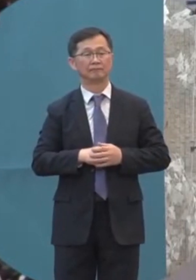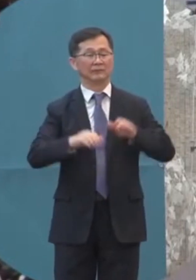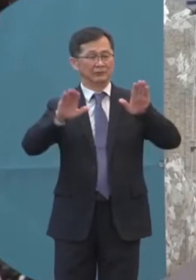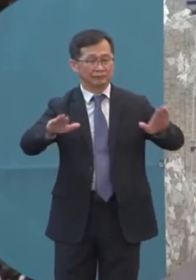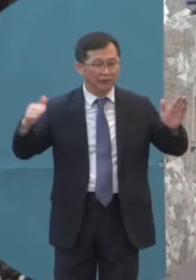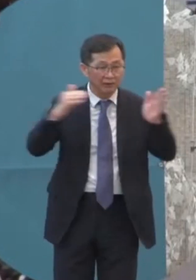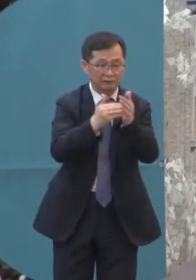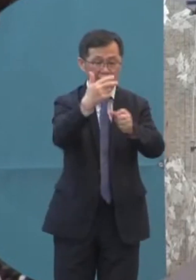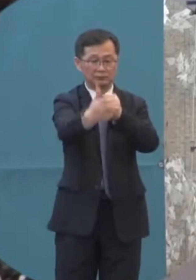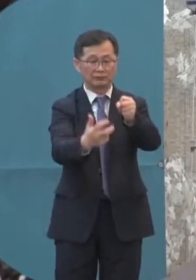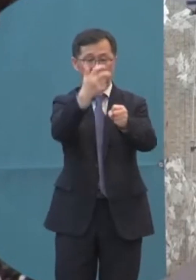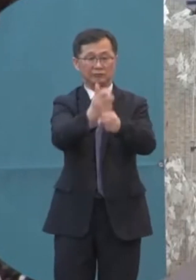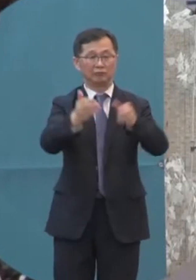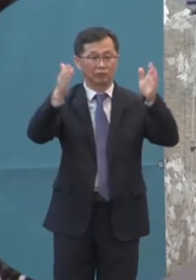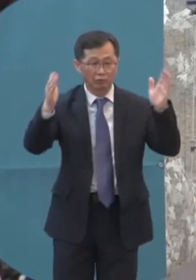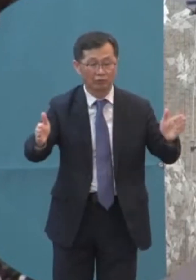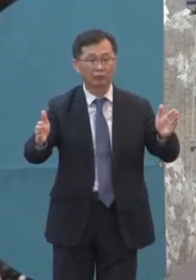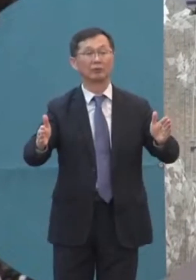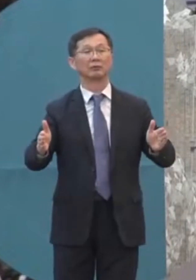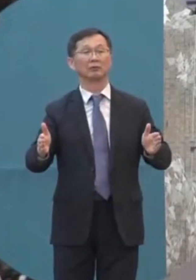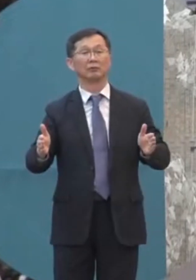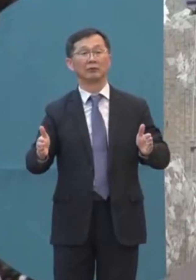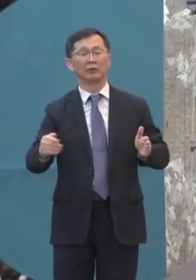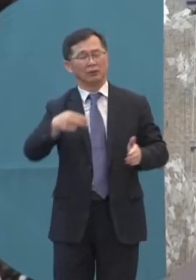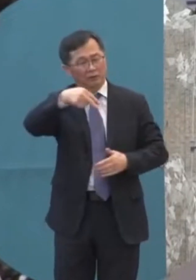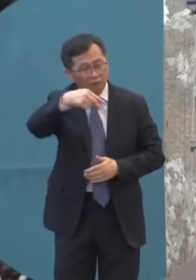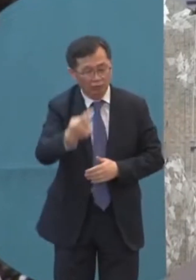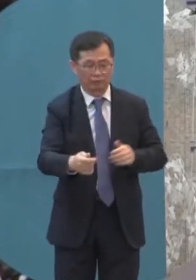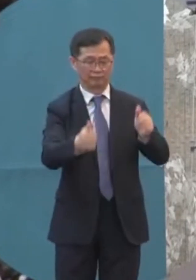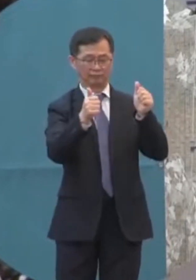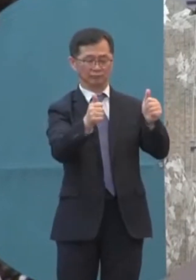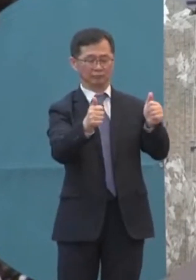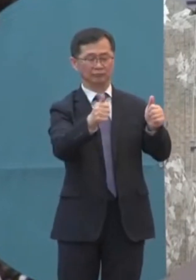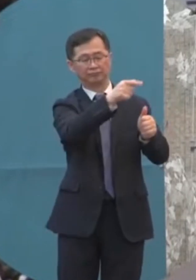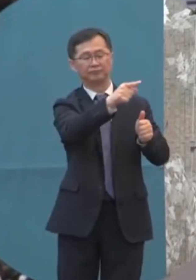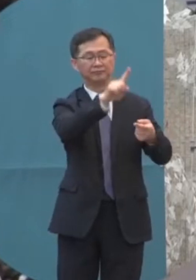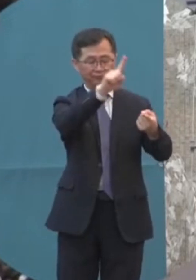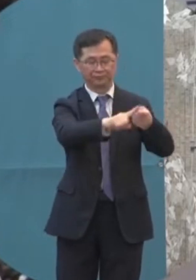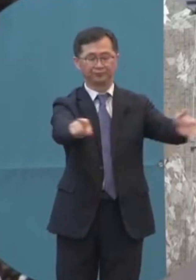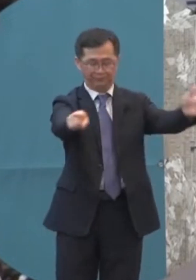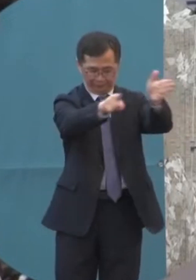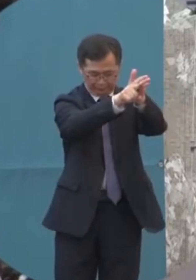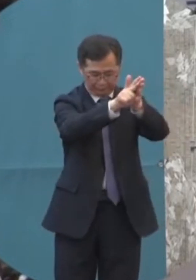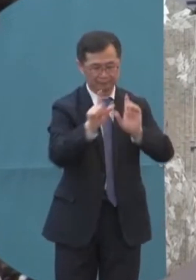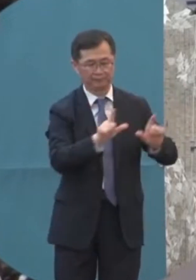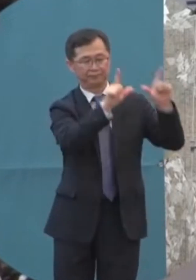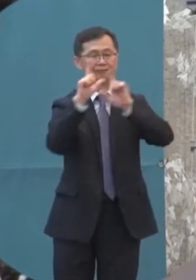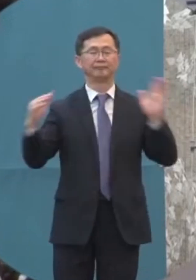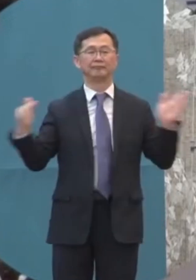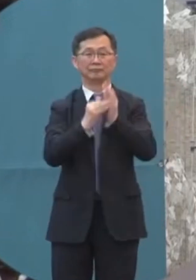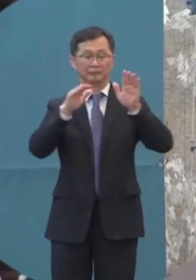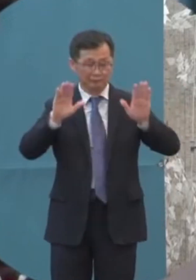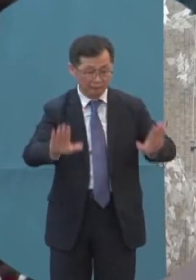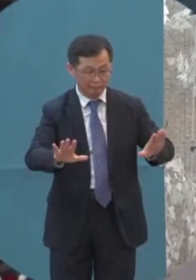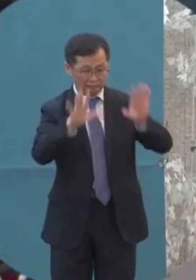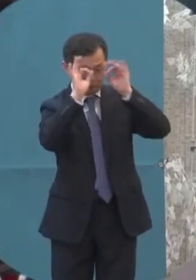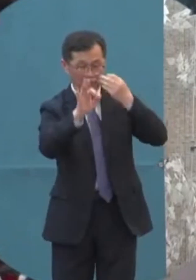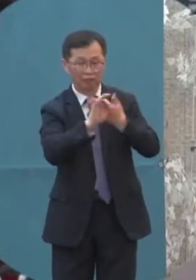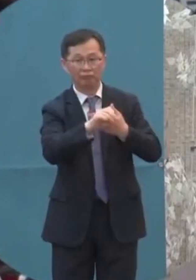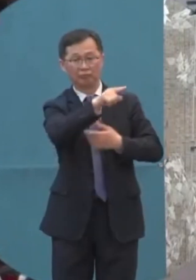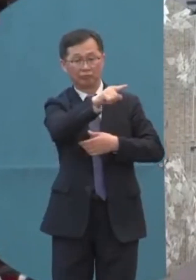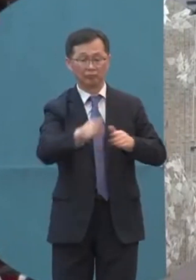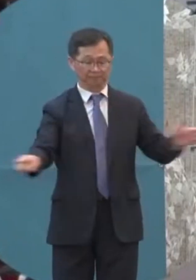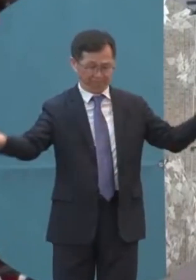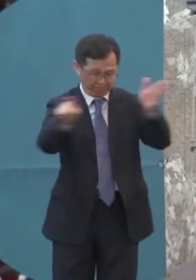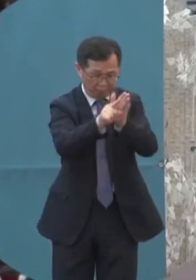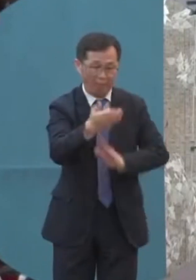이제까지 70년 동안 저는 그래도 사법부는 믿자라고 믿고 살았어요. 근데 이제 그런 말을 할